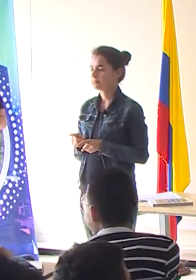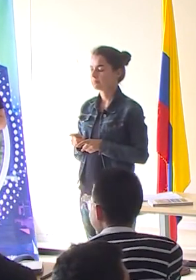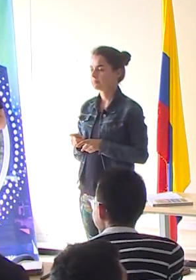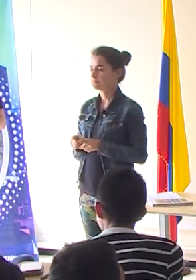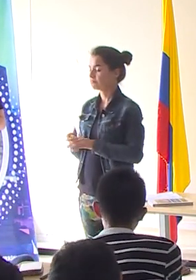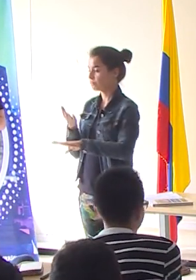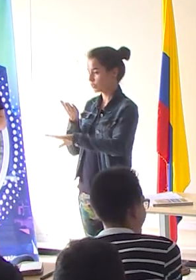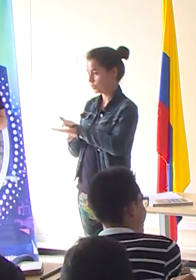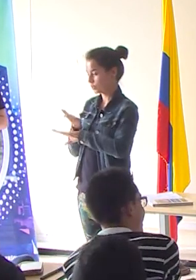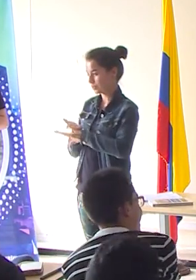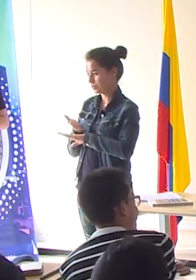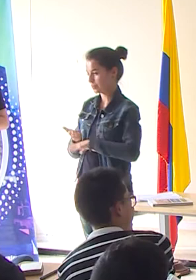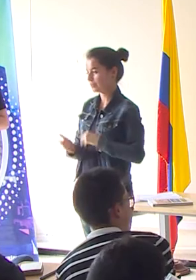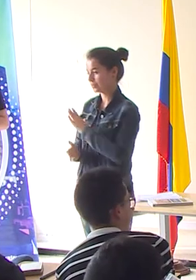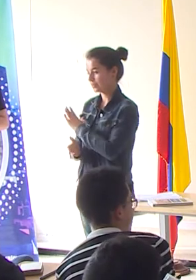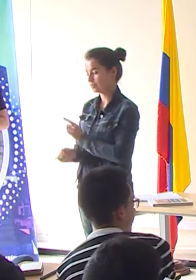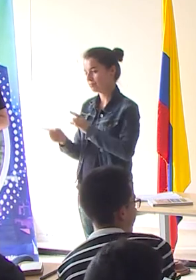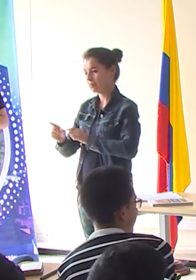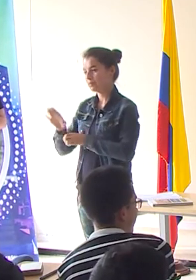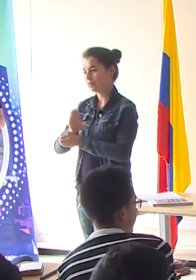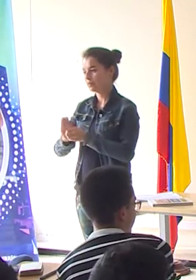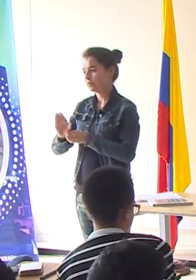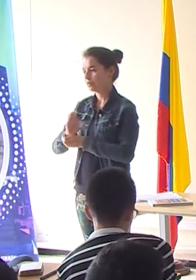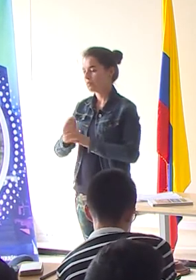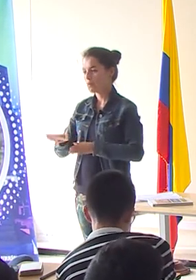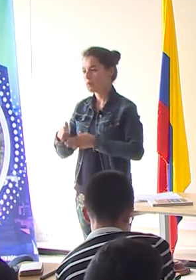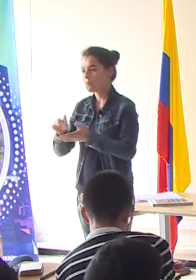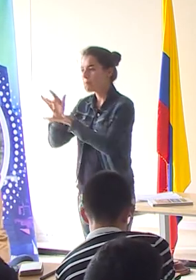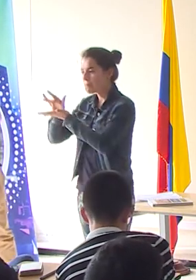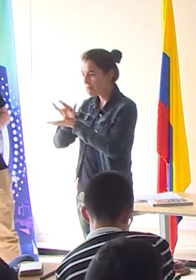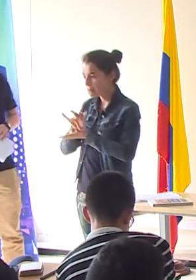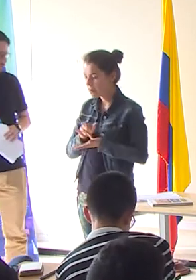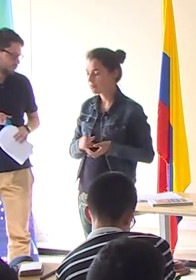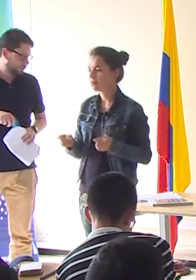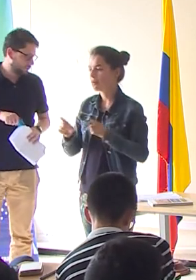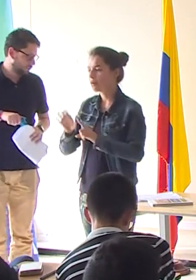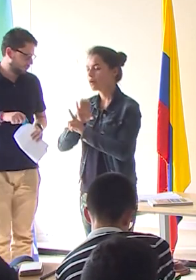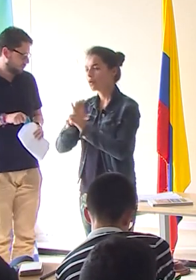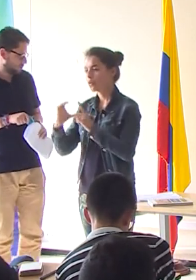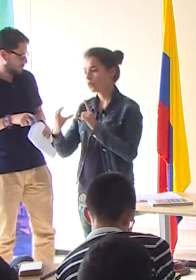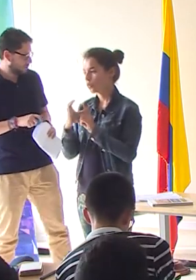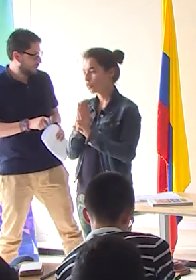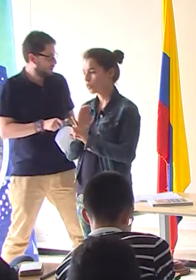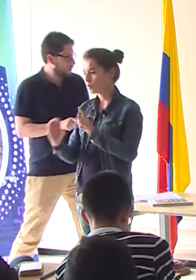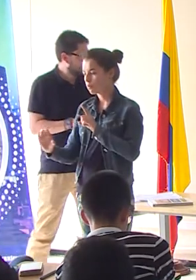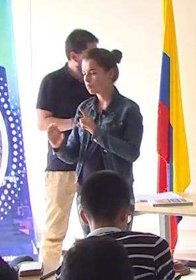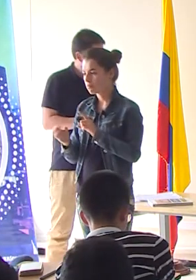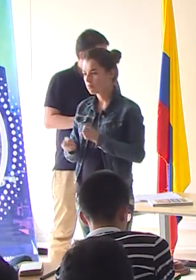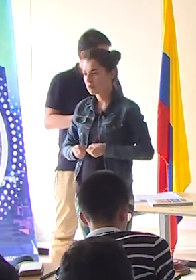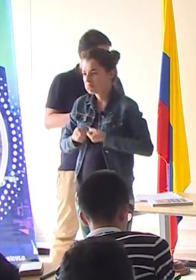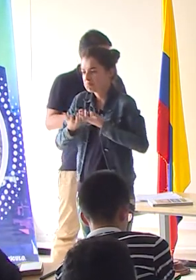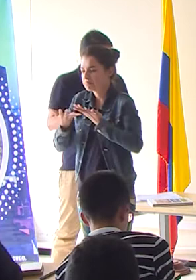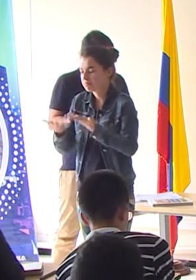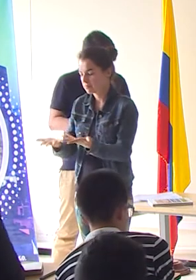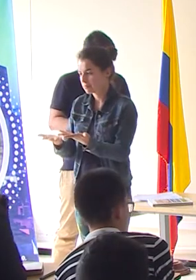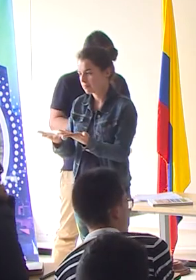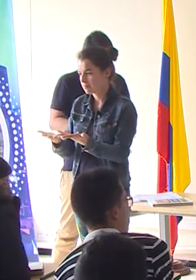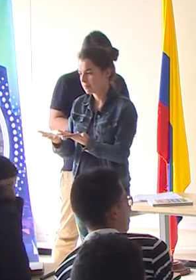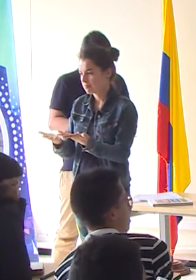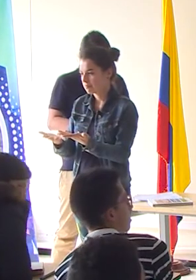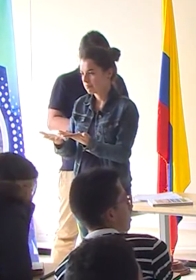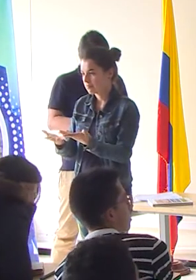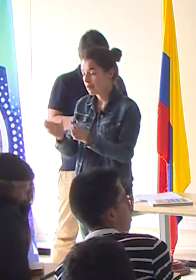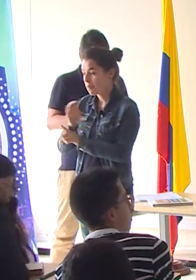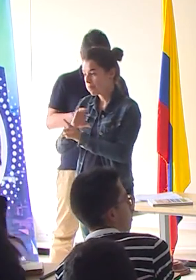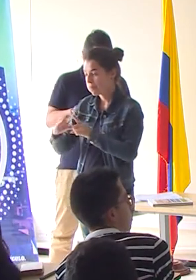estamos asumiendo en esta ciudad como estamos participando cuál es la cultura que estamos generando y si dentro de esa